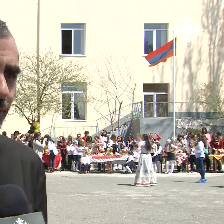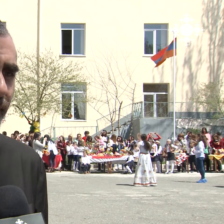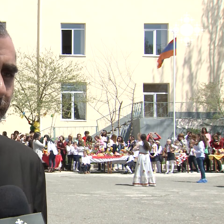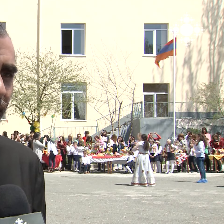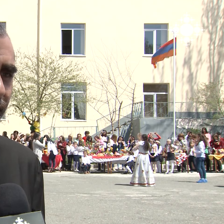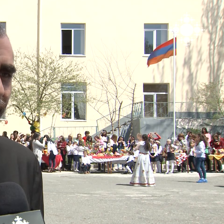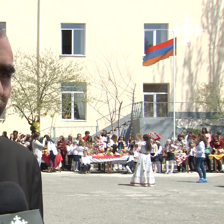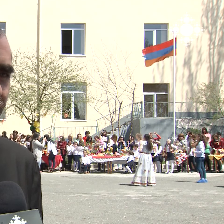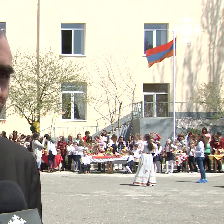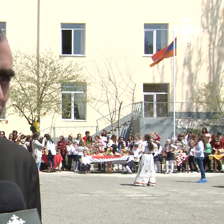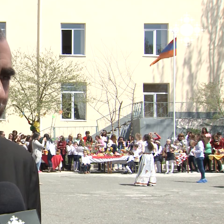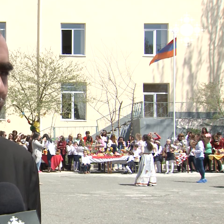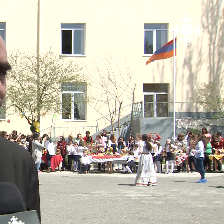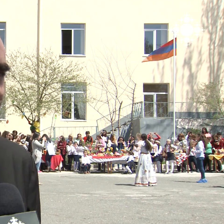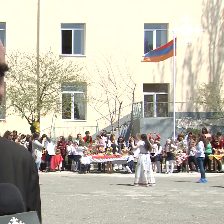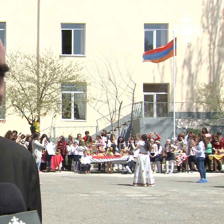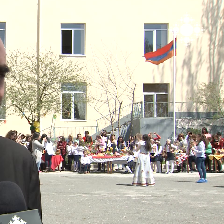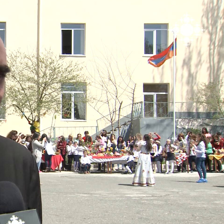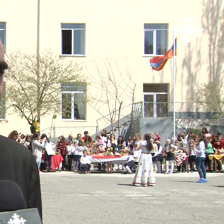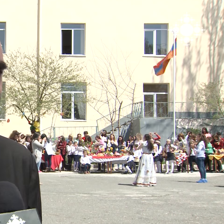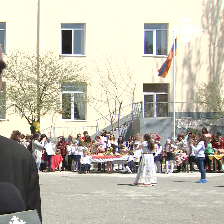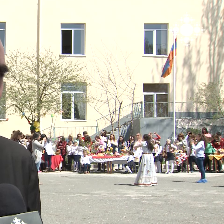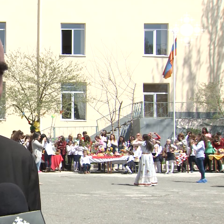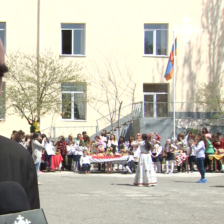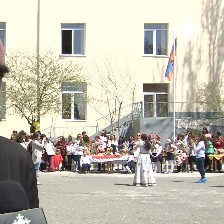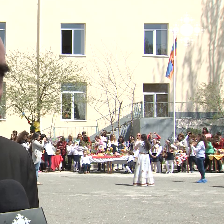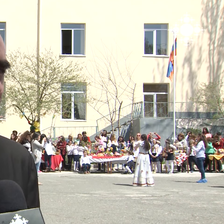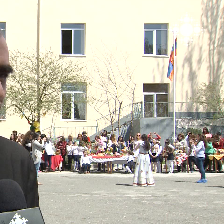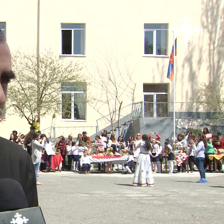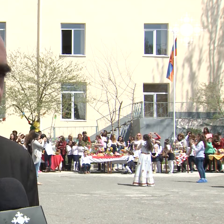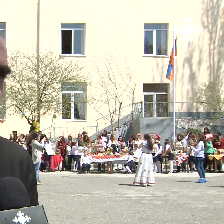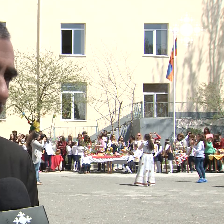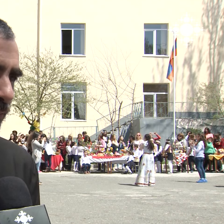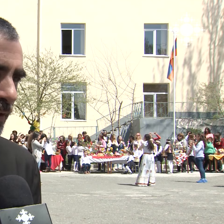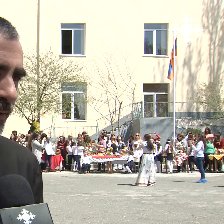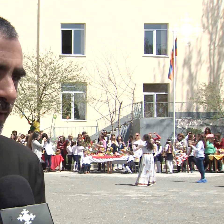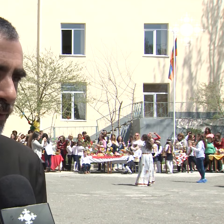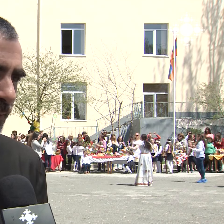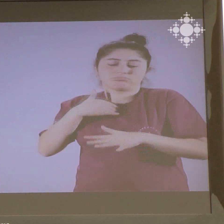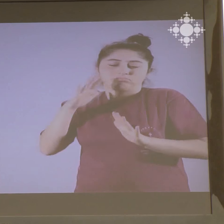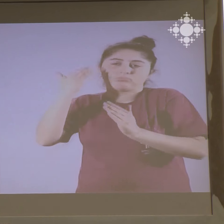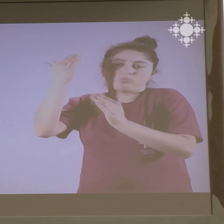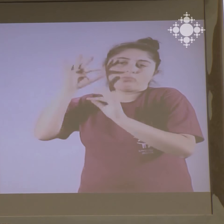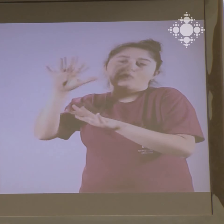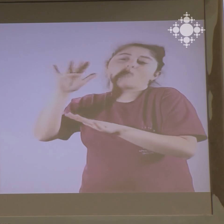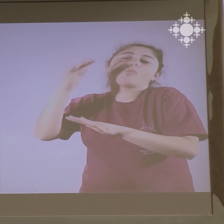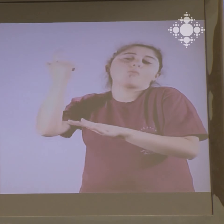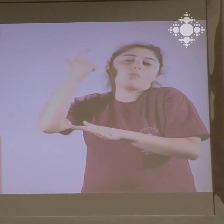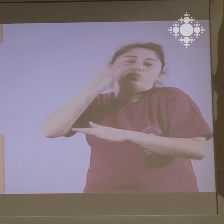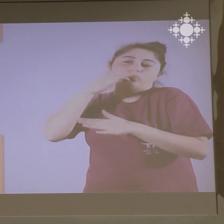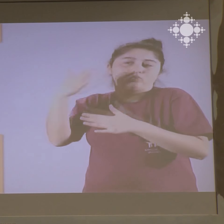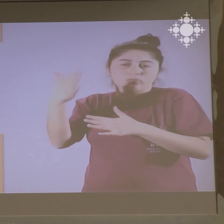որ խոլը կարողանա լսողական ապարատը զորացնել, միևնույն է, լեզուն ժեստերի լեզուն է։